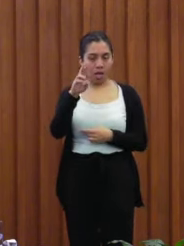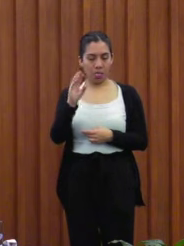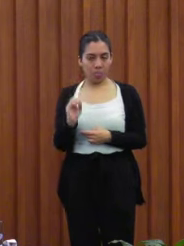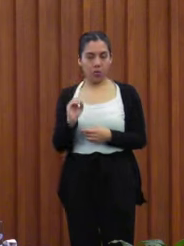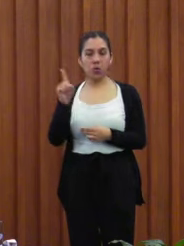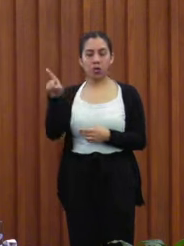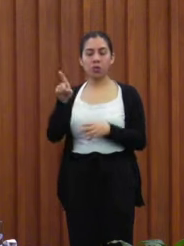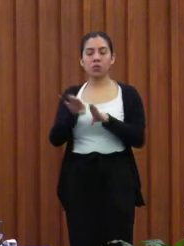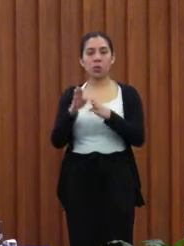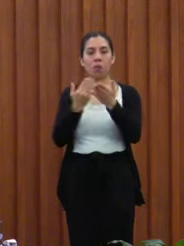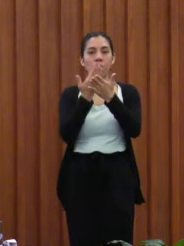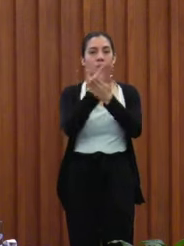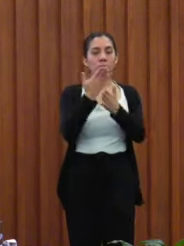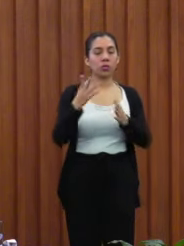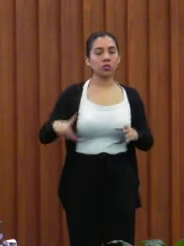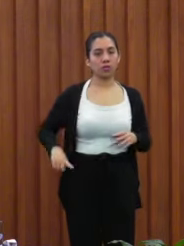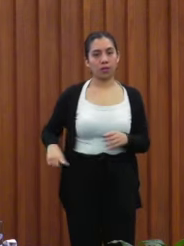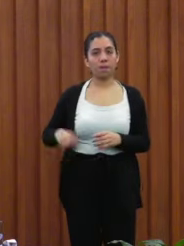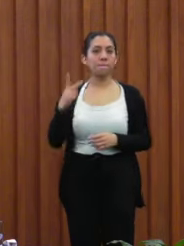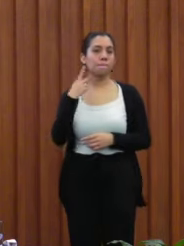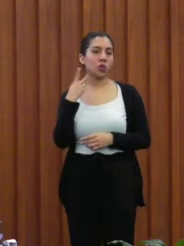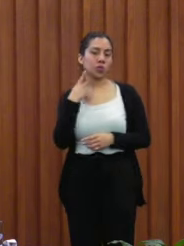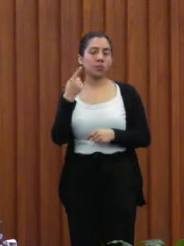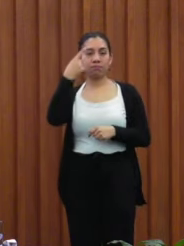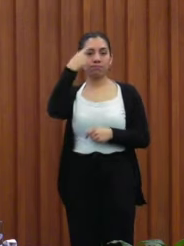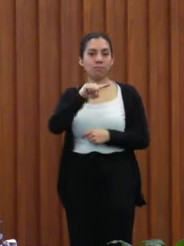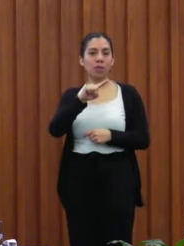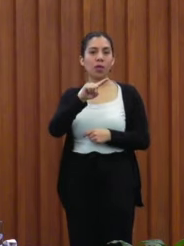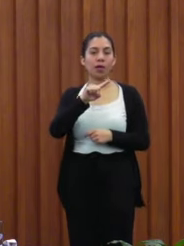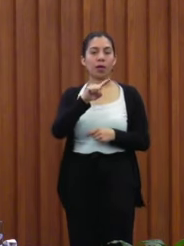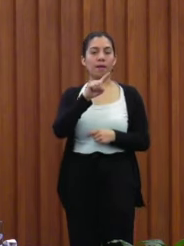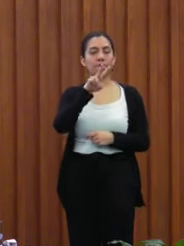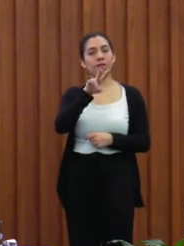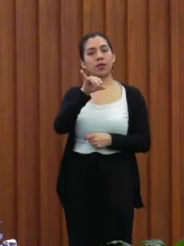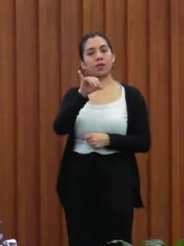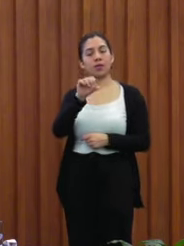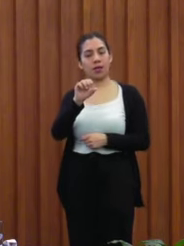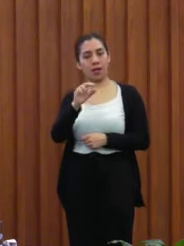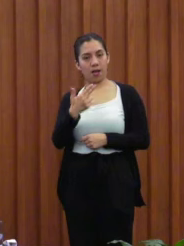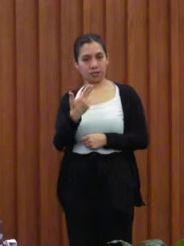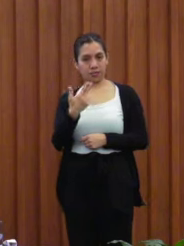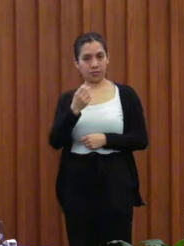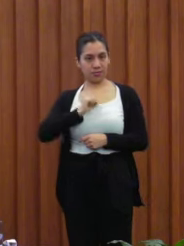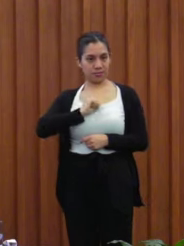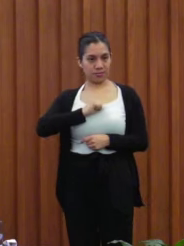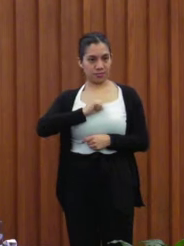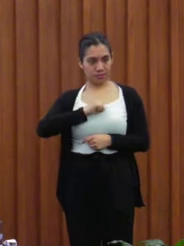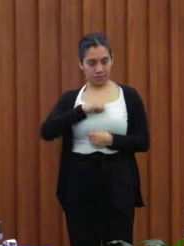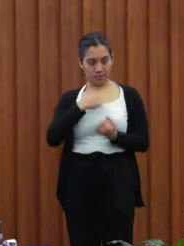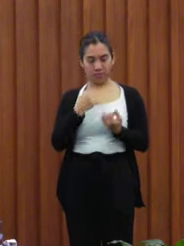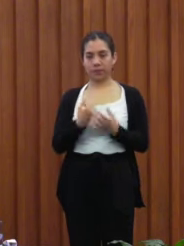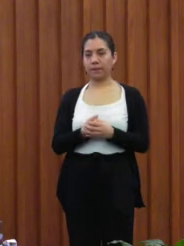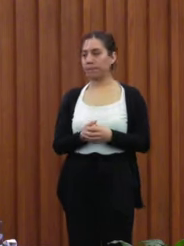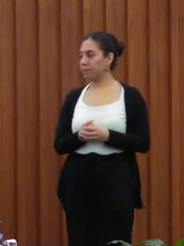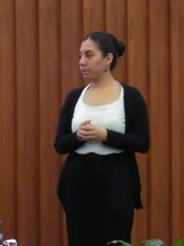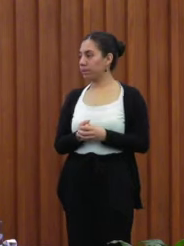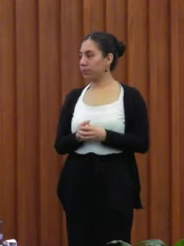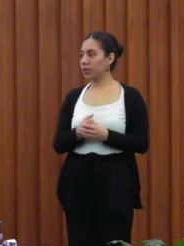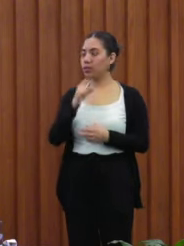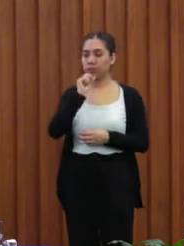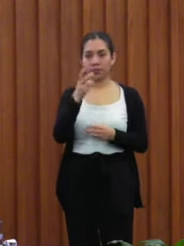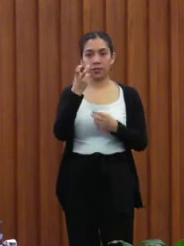política pública, que es el nuevo paradigma para VIH-SIDA, y eso es también muy importante, forma parte exactamente de este contexto